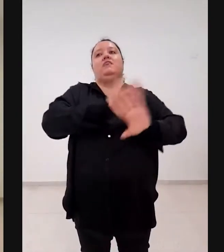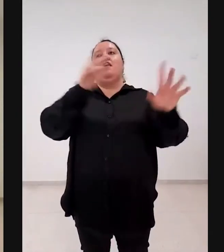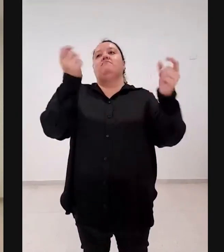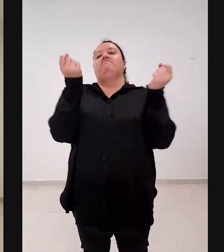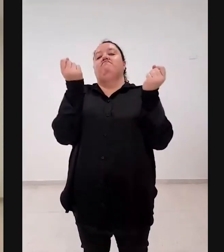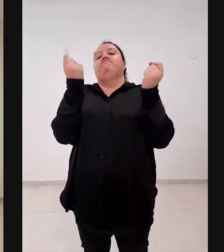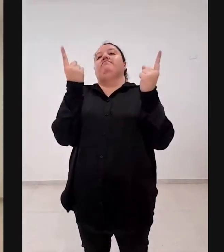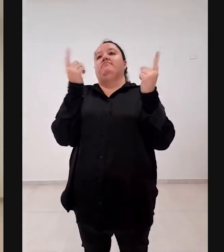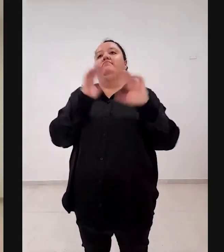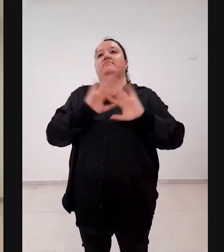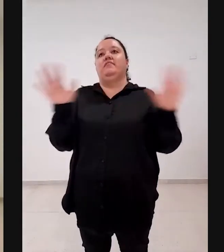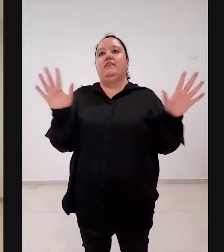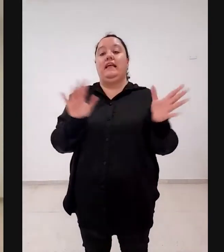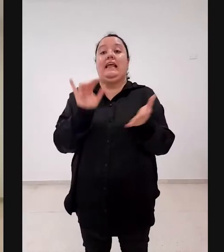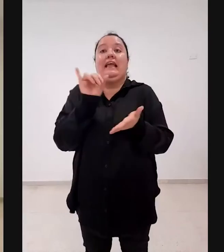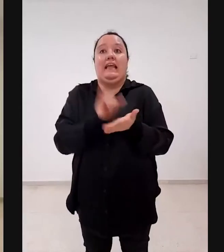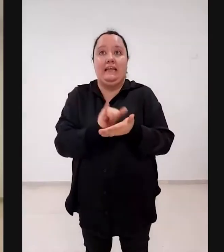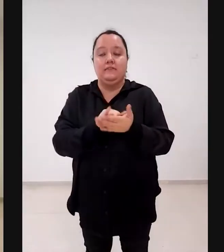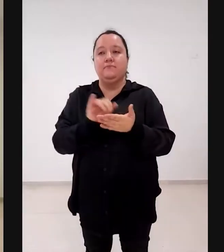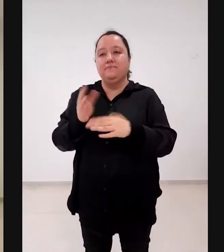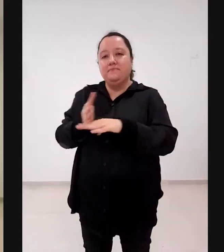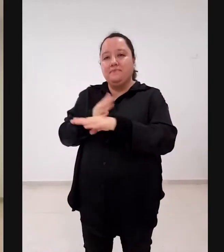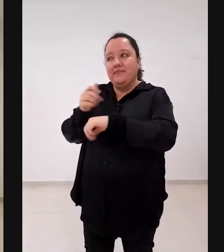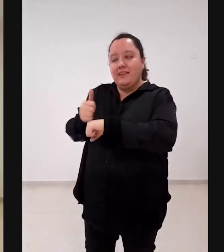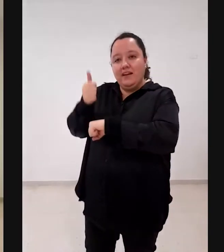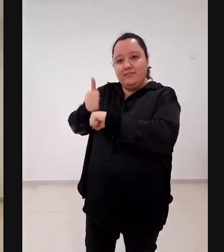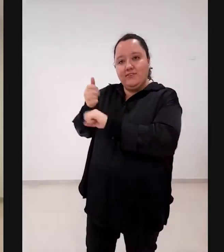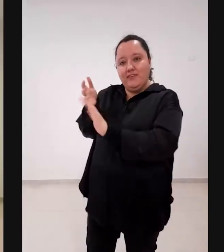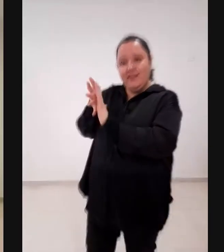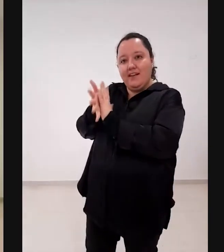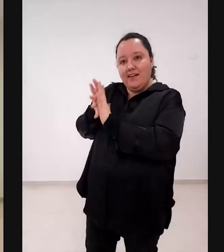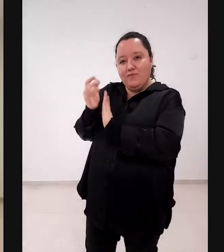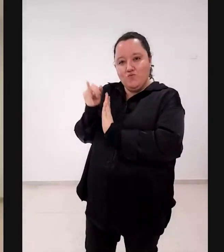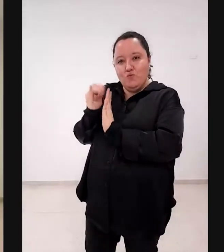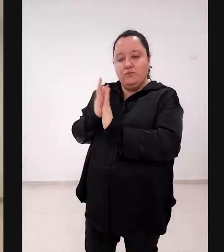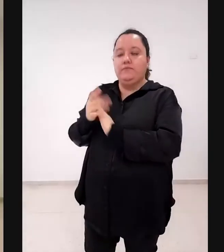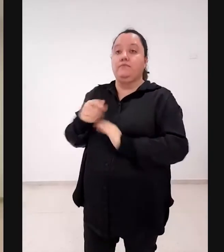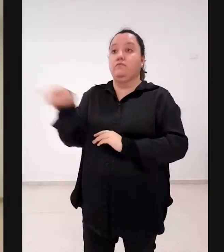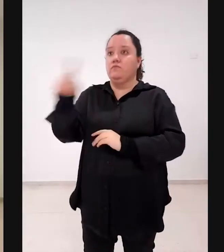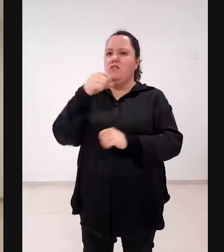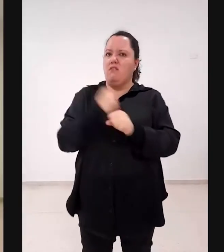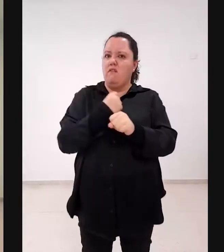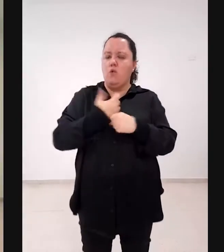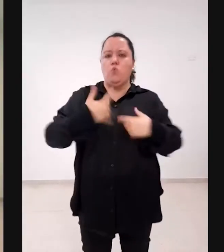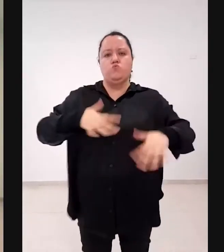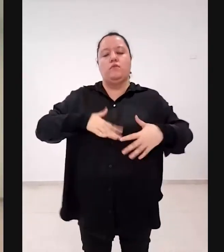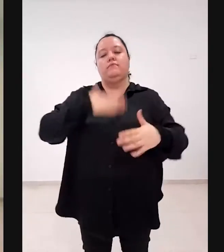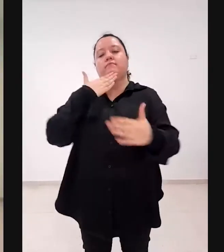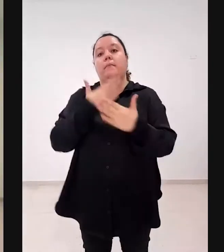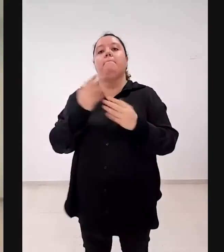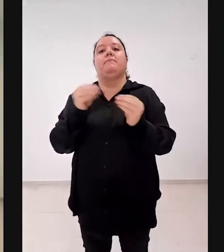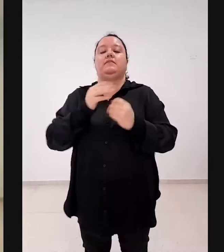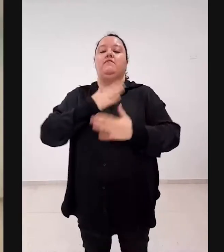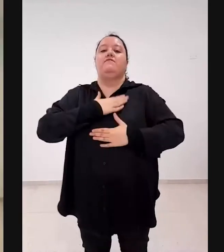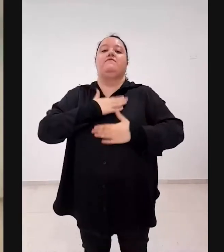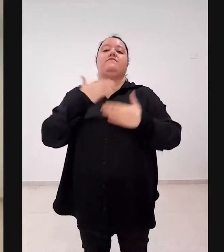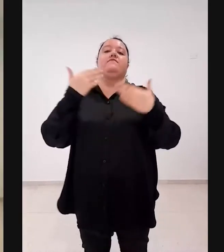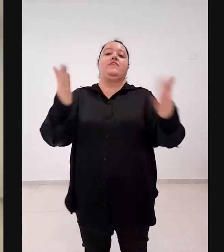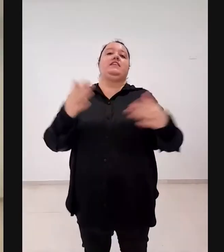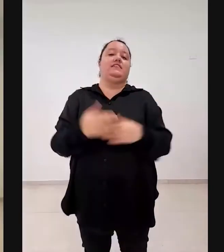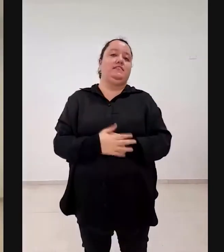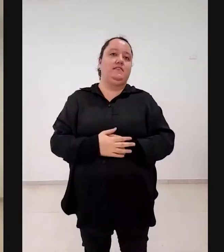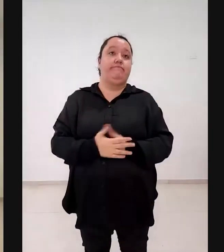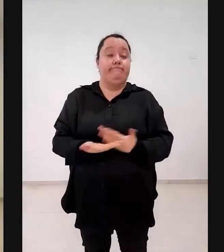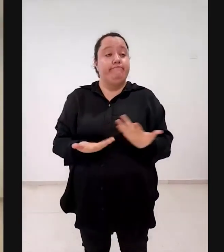con eso el director además de agradecer mismo les abajo los felicito creo que es algo